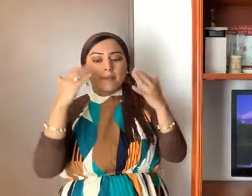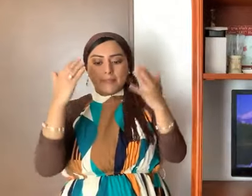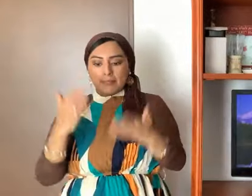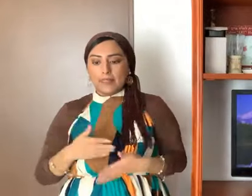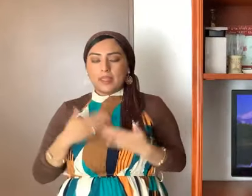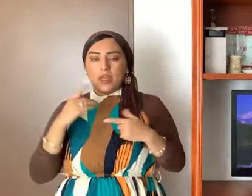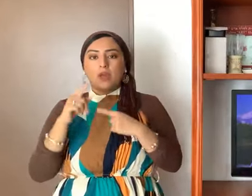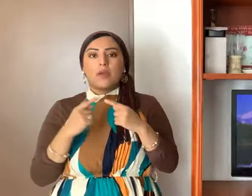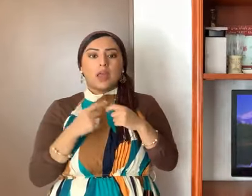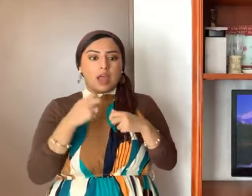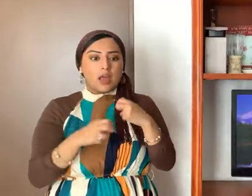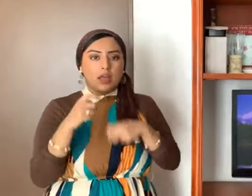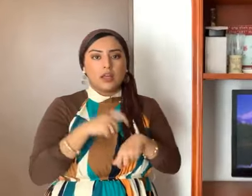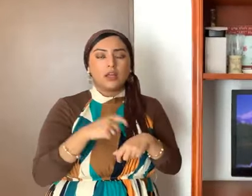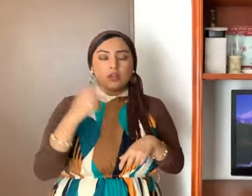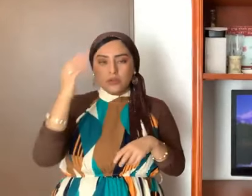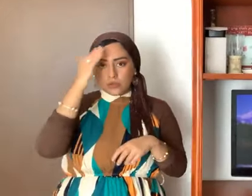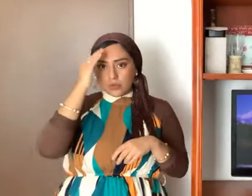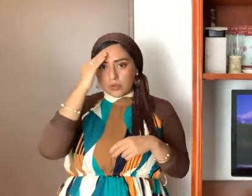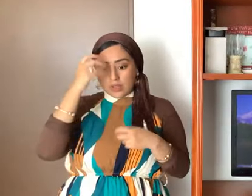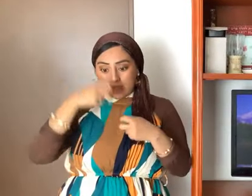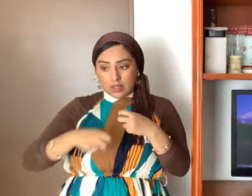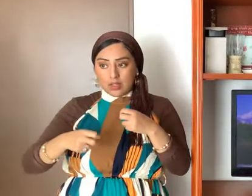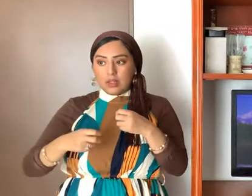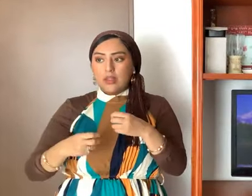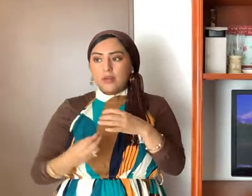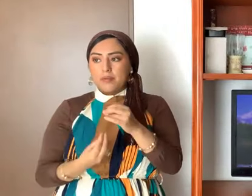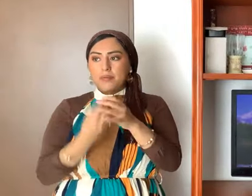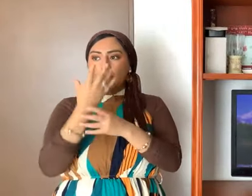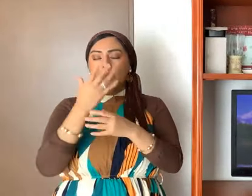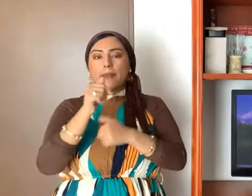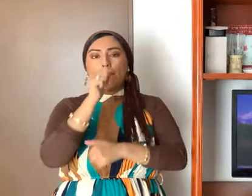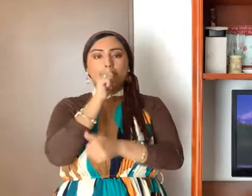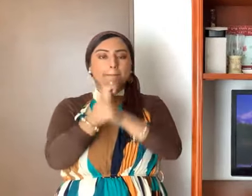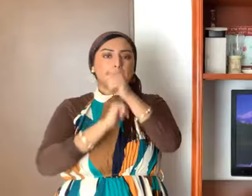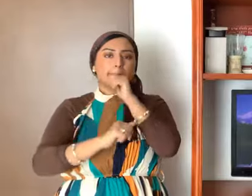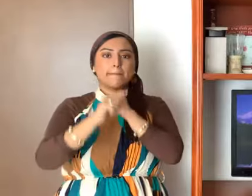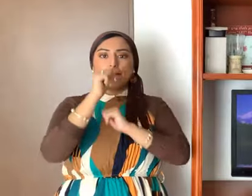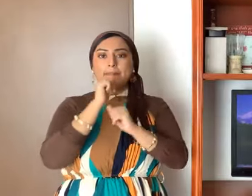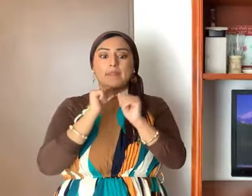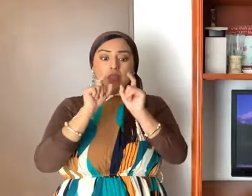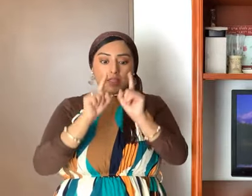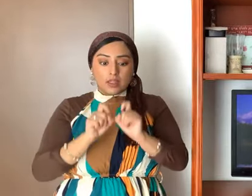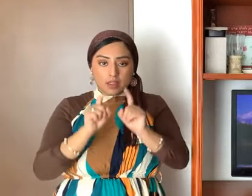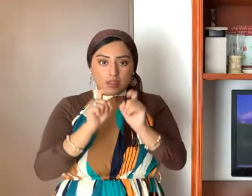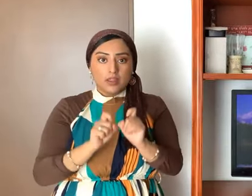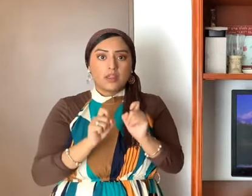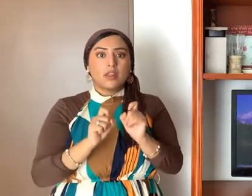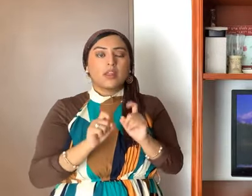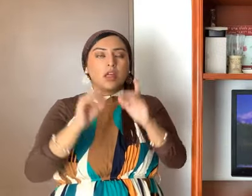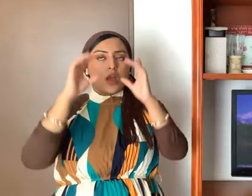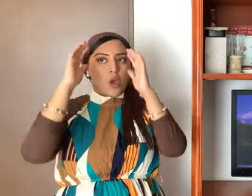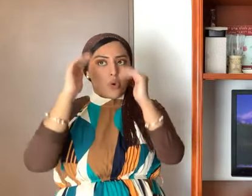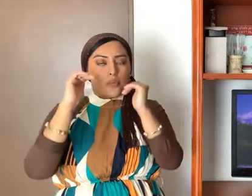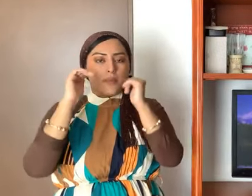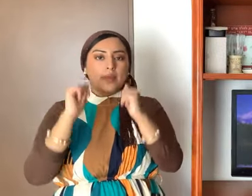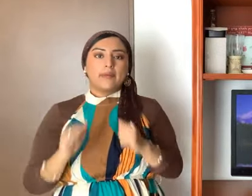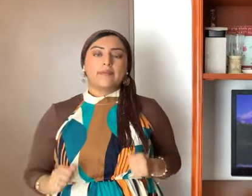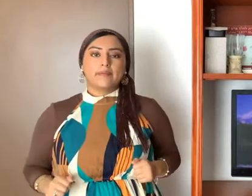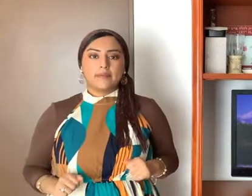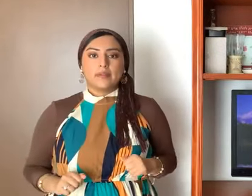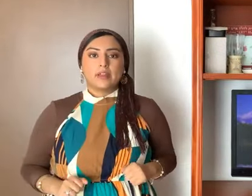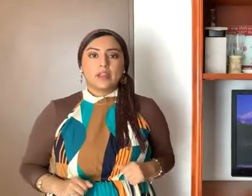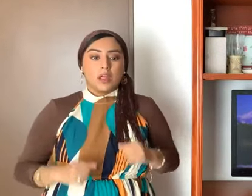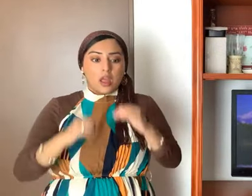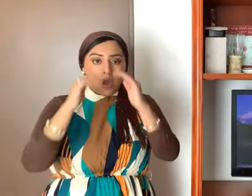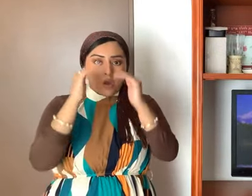las tribulaciones, sabiendo que la tribulación produce paciencia, y la paciencia prueba, y la prueba esperanza. Y